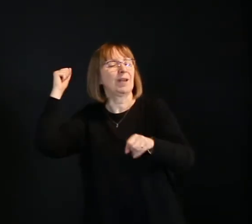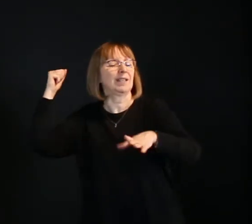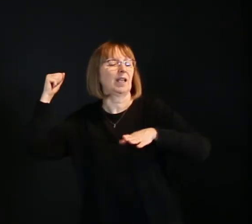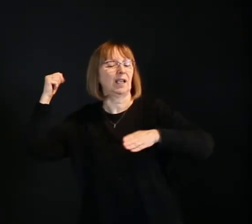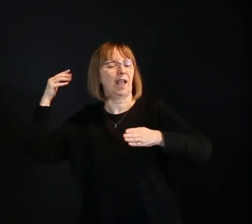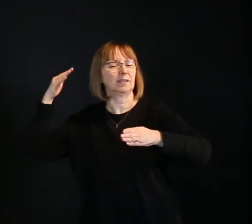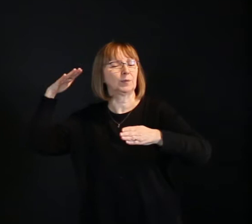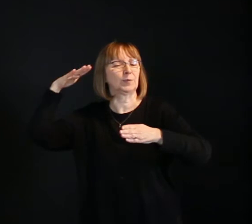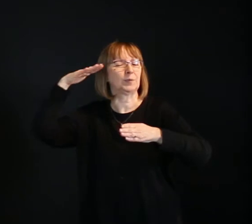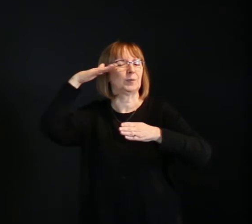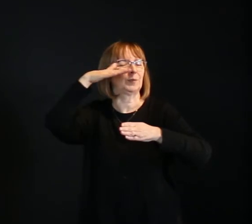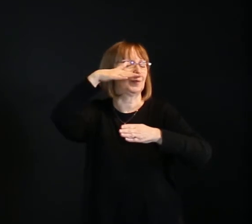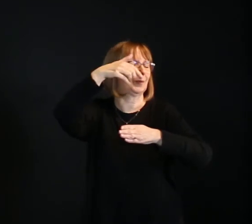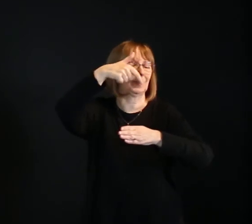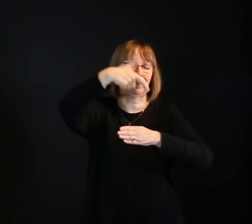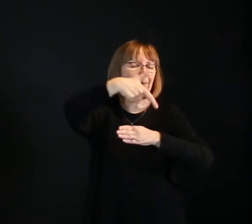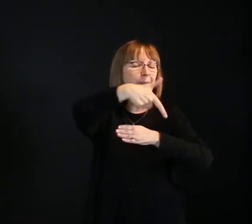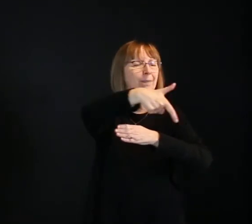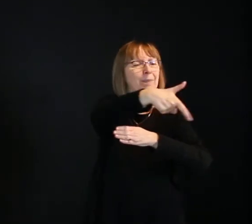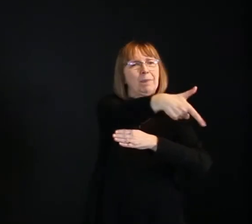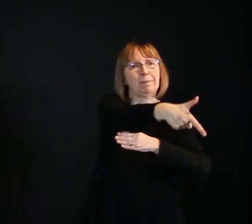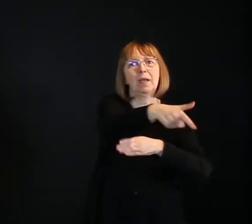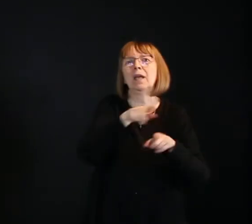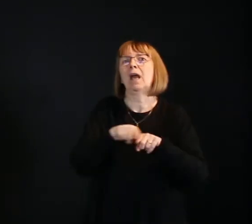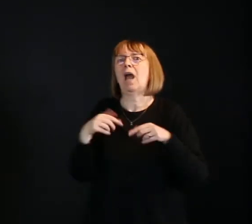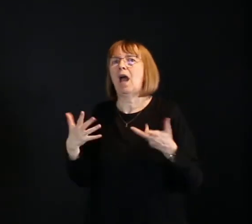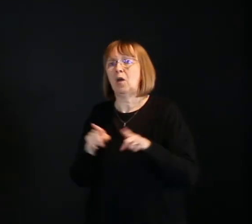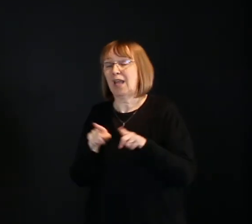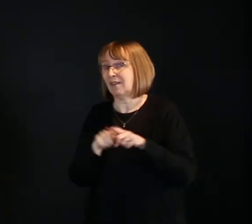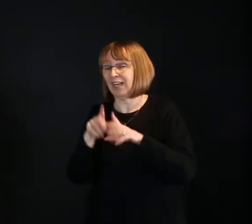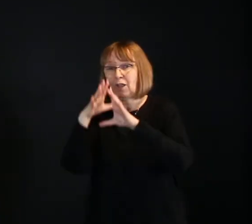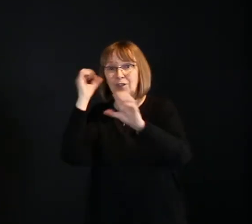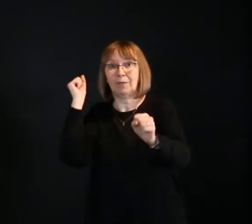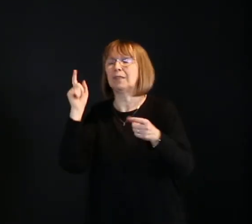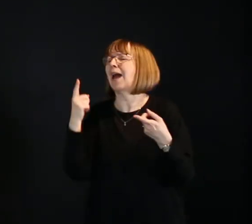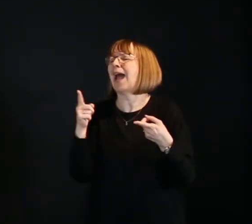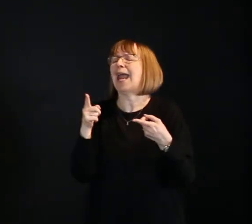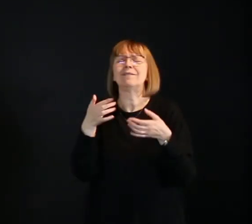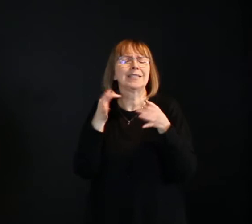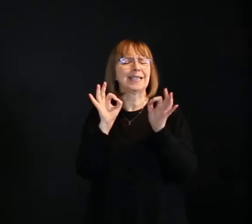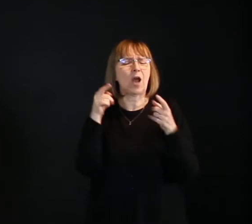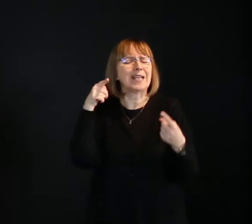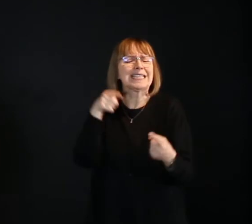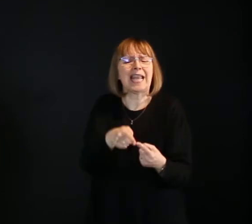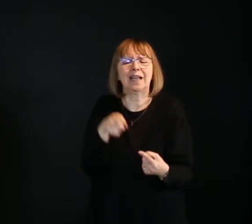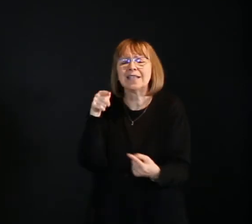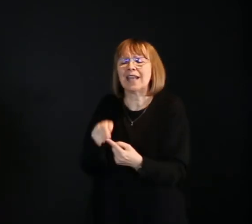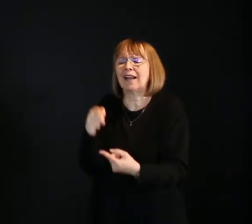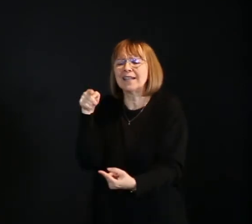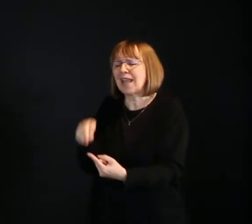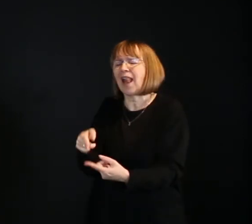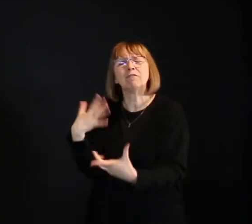konnten. Auch wenn die deutschen Luftschiffer immer behaupteten, ihre Angriffe seien sehr, sehr präzise, so wurden